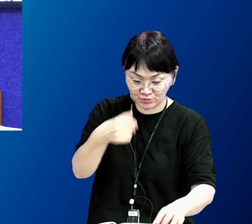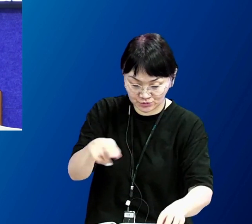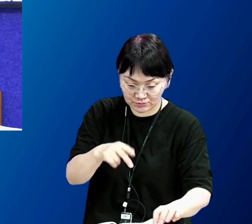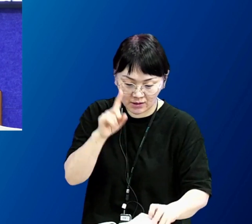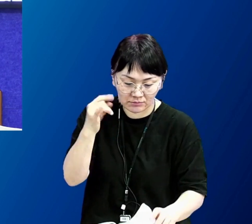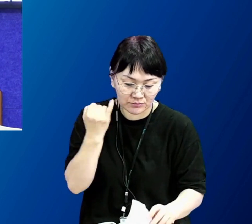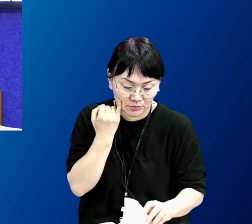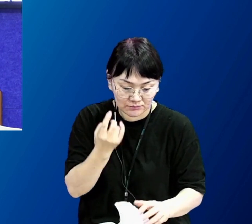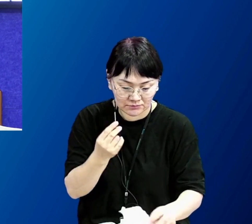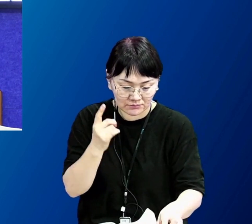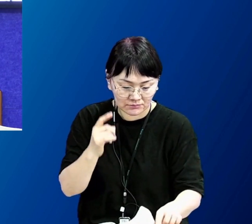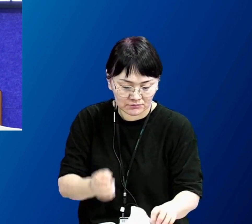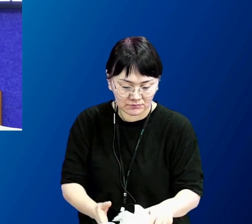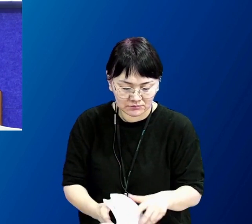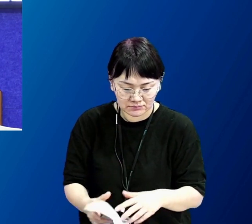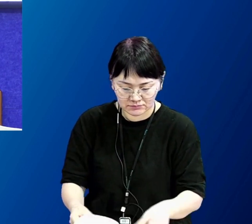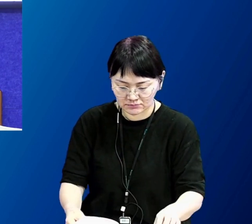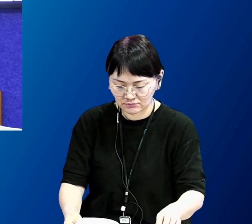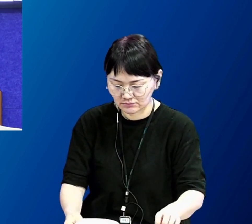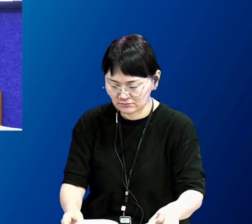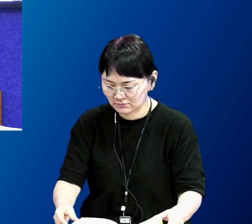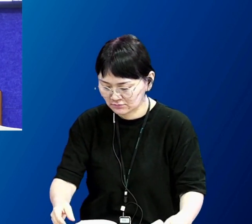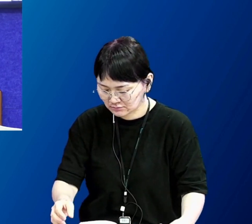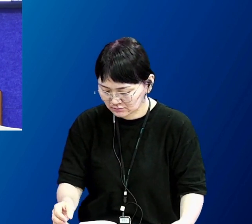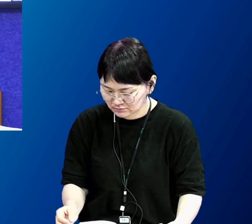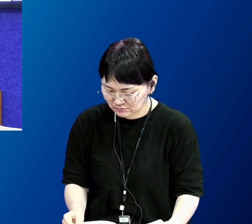16 дугаар бүлгийг харъя.